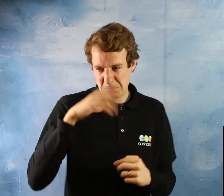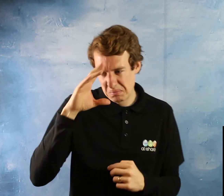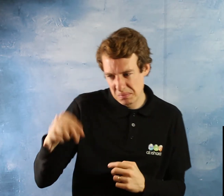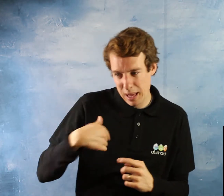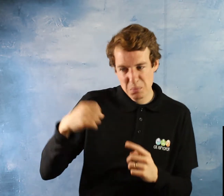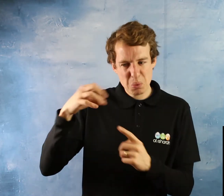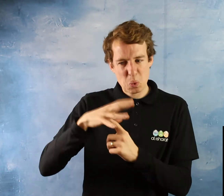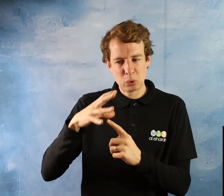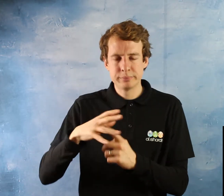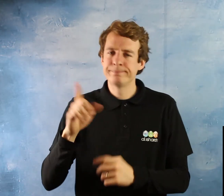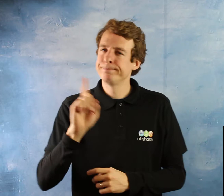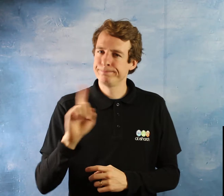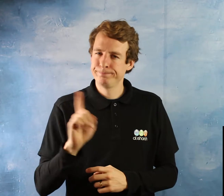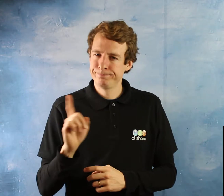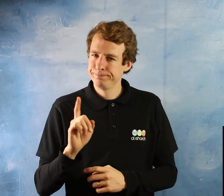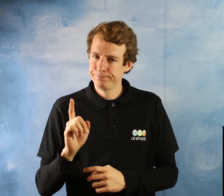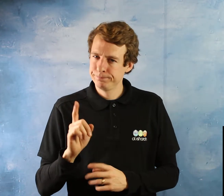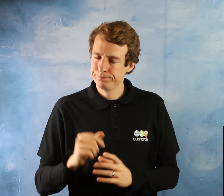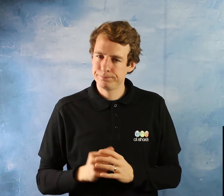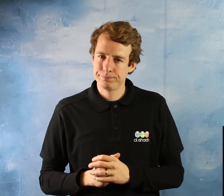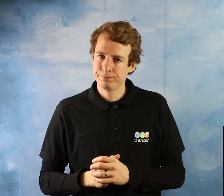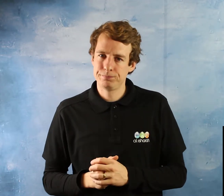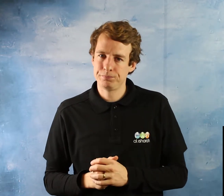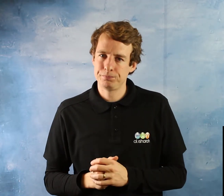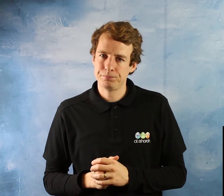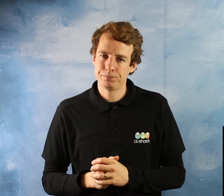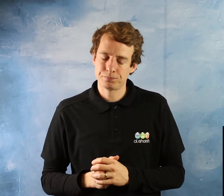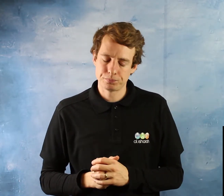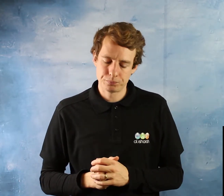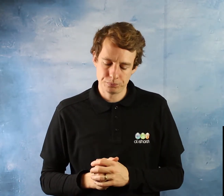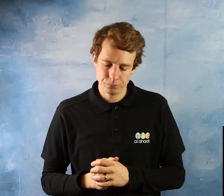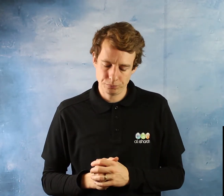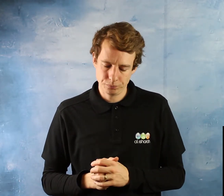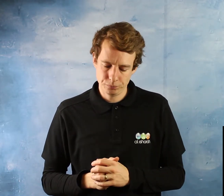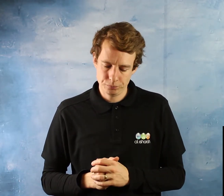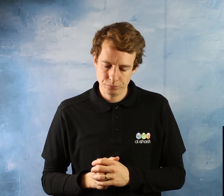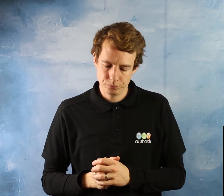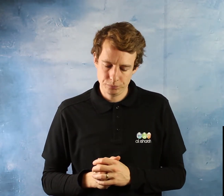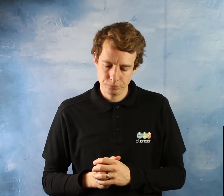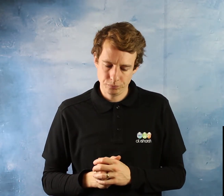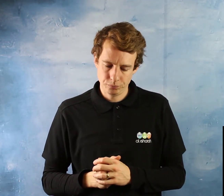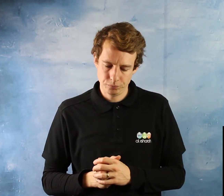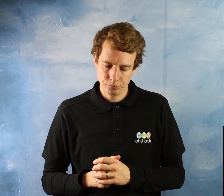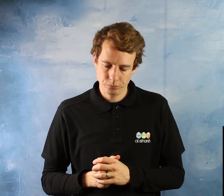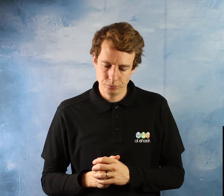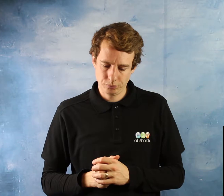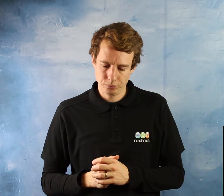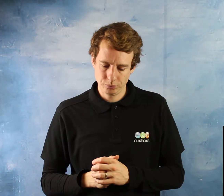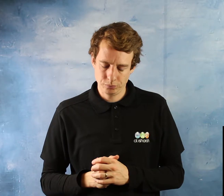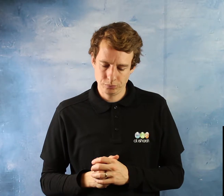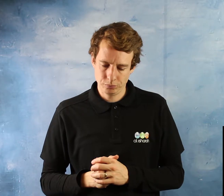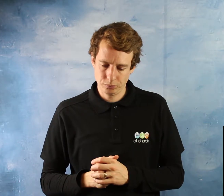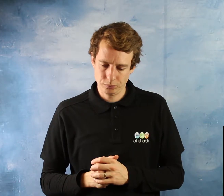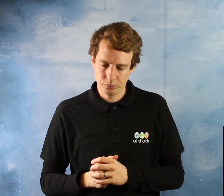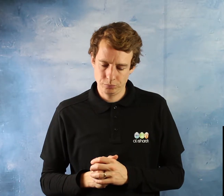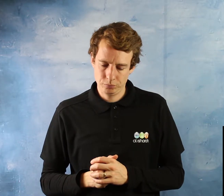In a hadith, Rasulullah sallallahu alayhi wa sallam said, إن الله أوحى إلي أن تواضعوا حتى لا يفخر أحد على أحد ولا